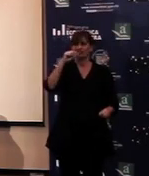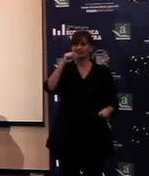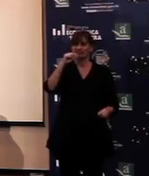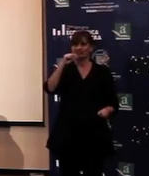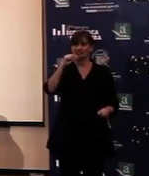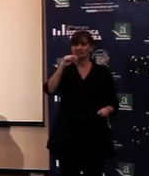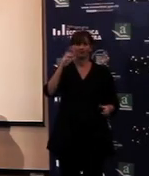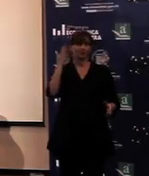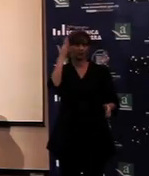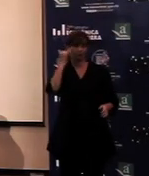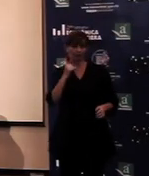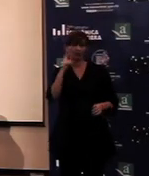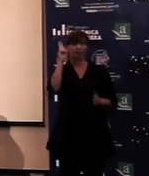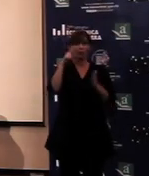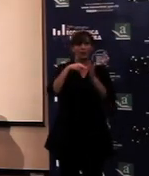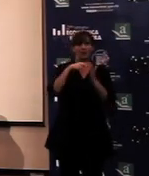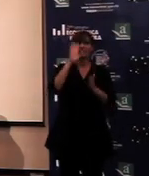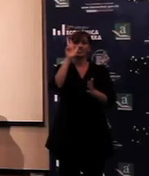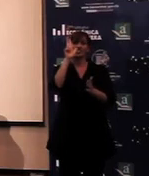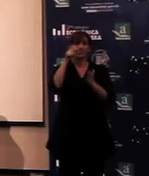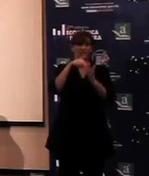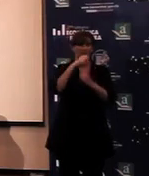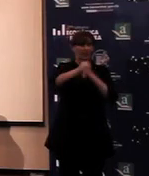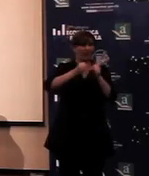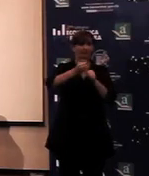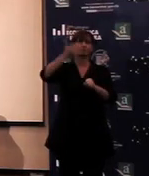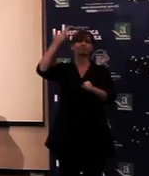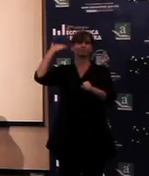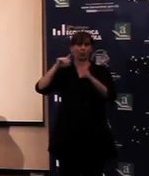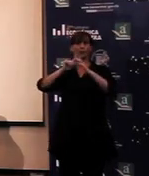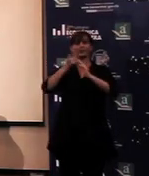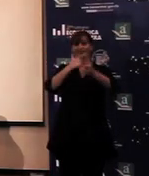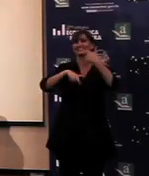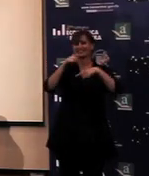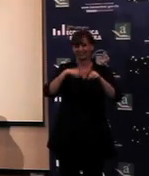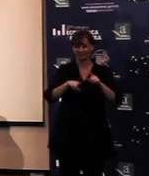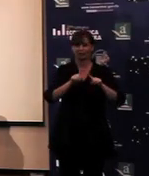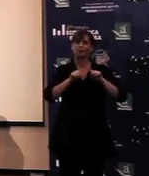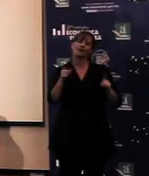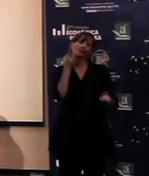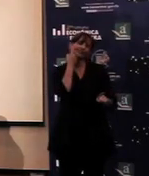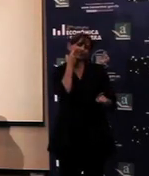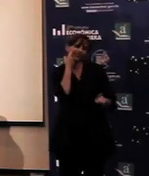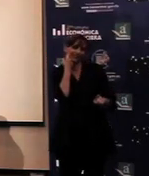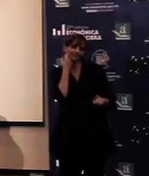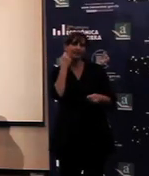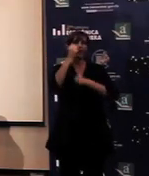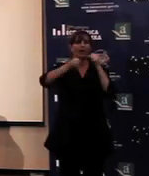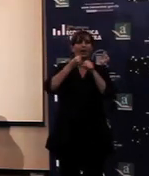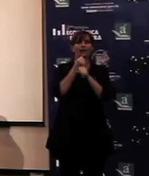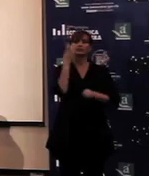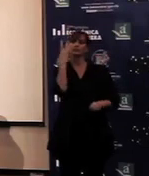mil o tres mil años hubo movimientos en lengua de señas. Pero la más reciente fue con alguien que ustedes han leído en la